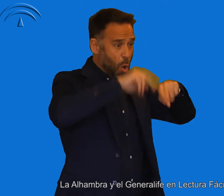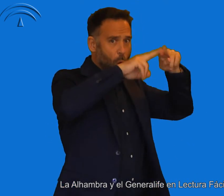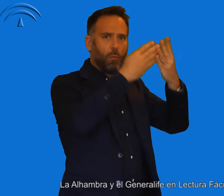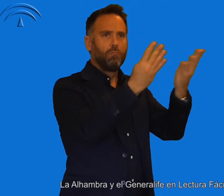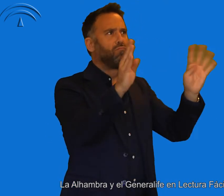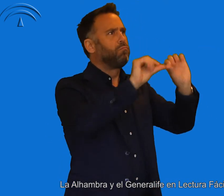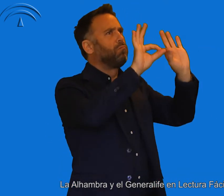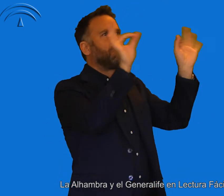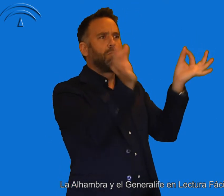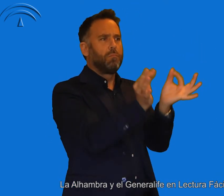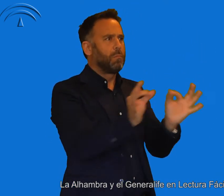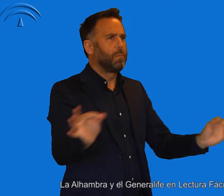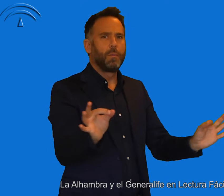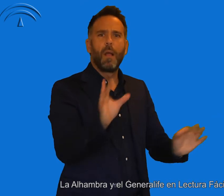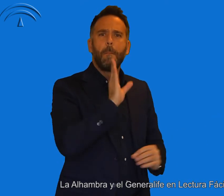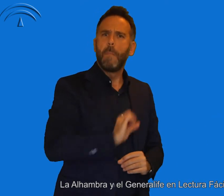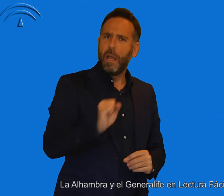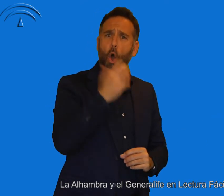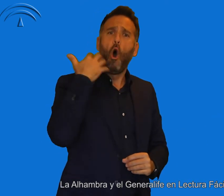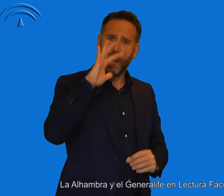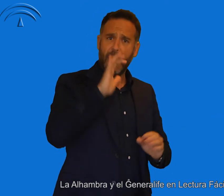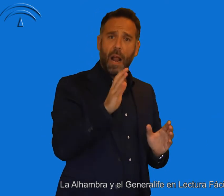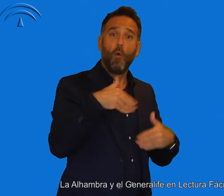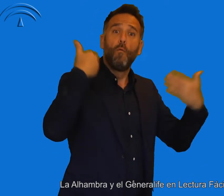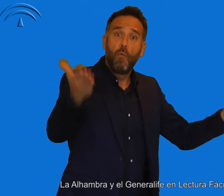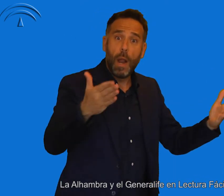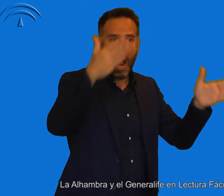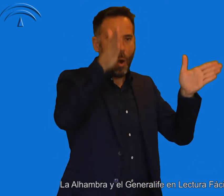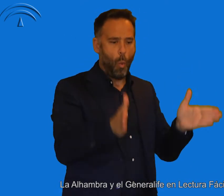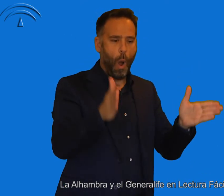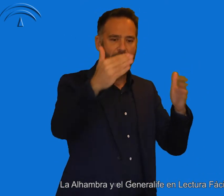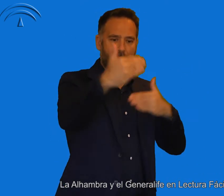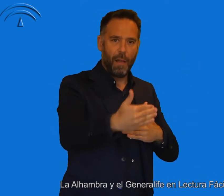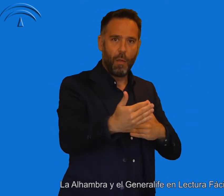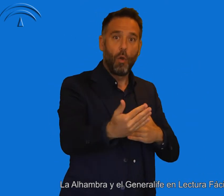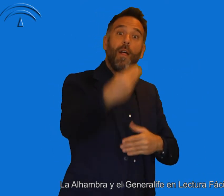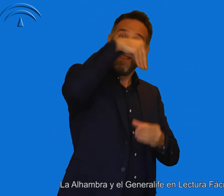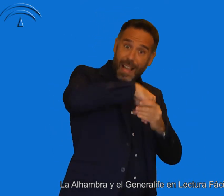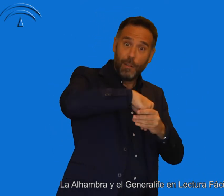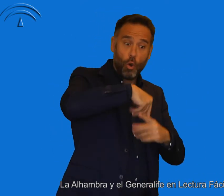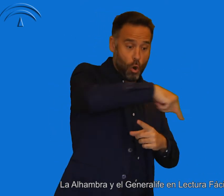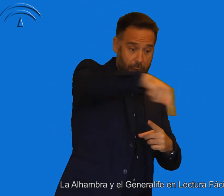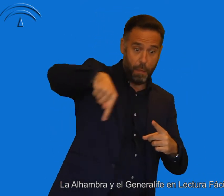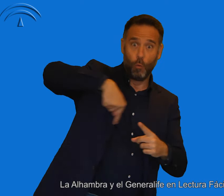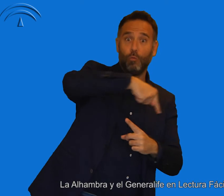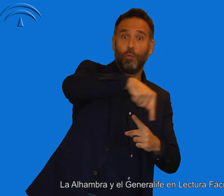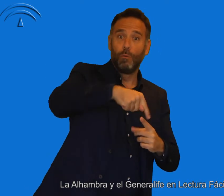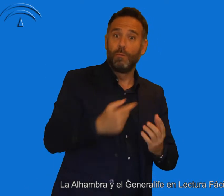edificio armonioso y bello. Es muy original, cuadrado por fuera y redondo por dentro. El palacio